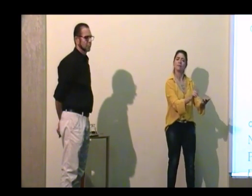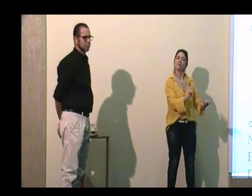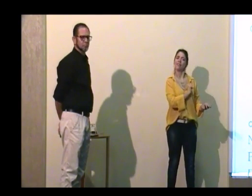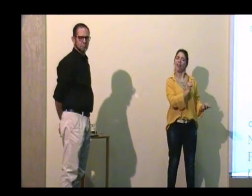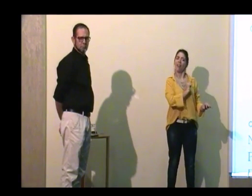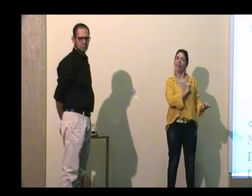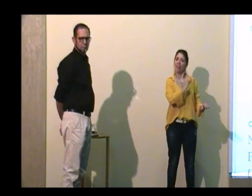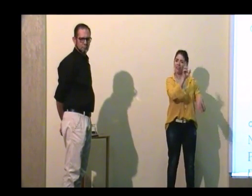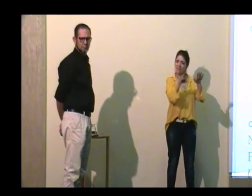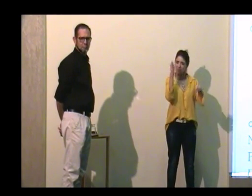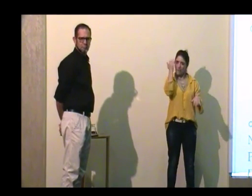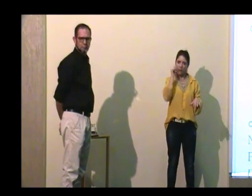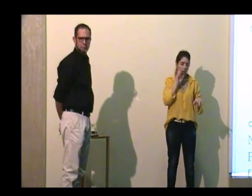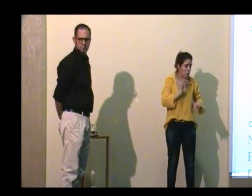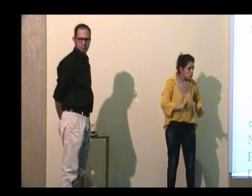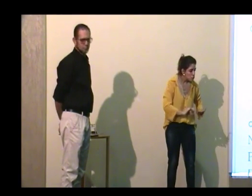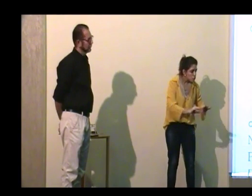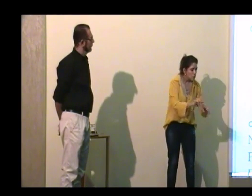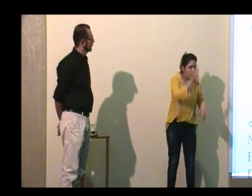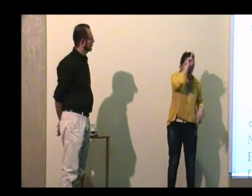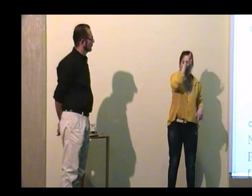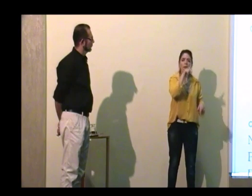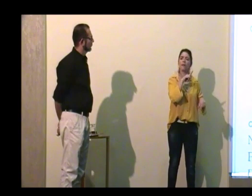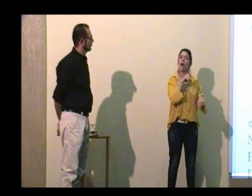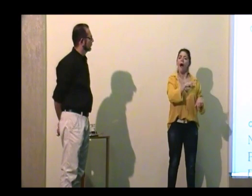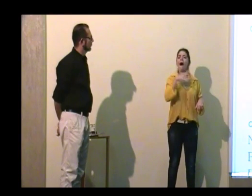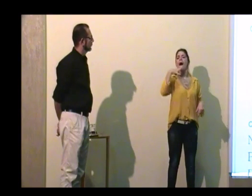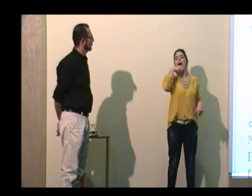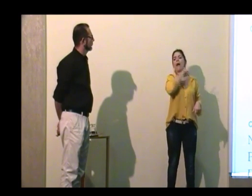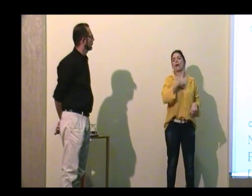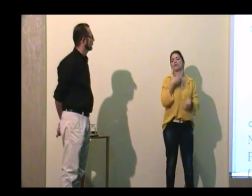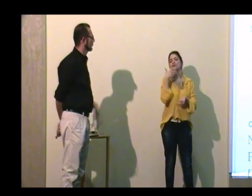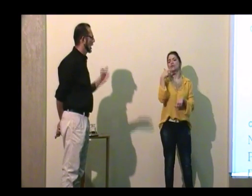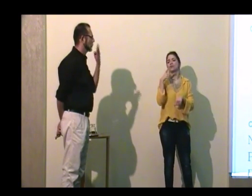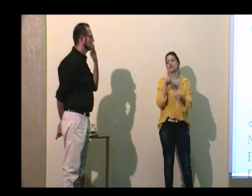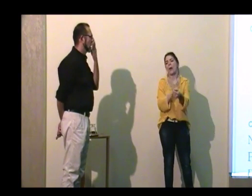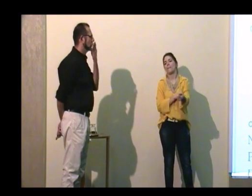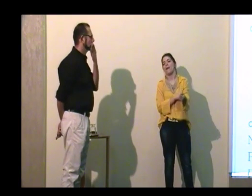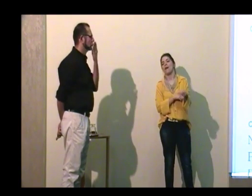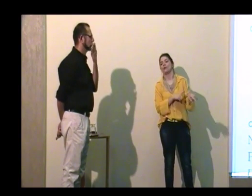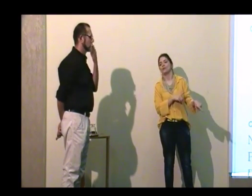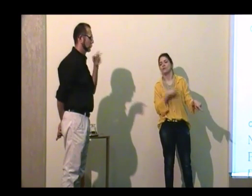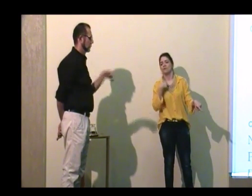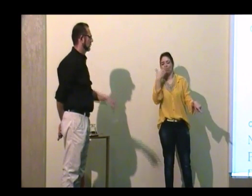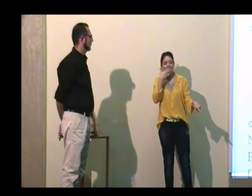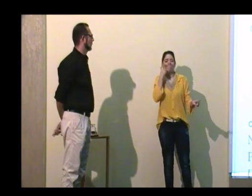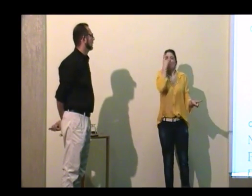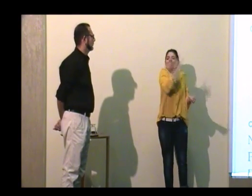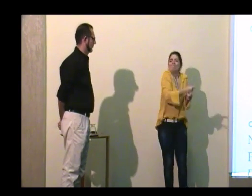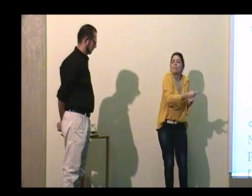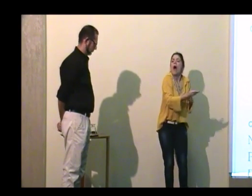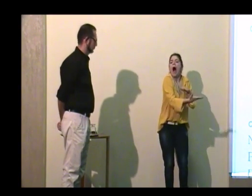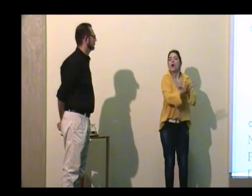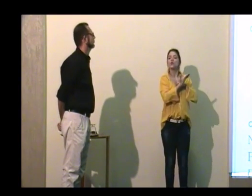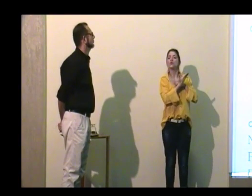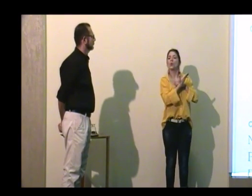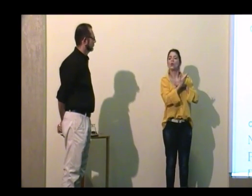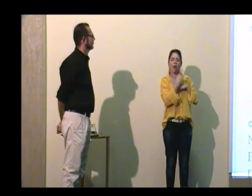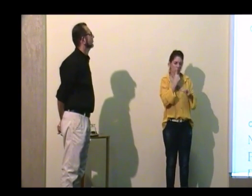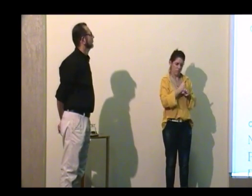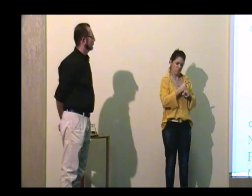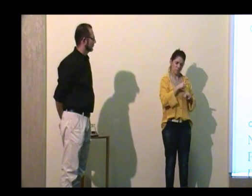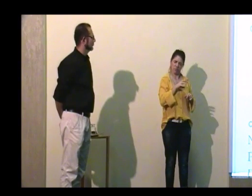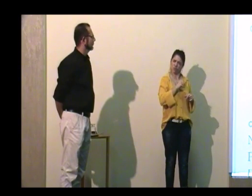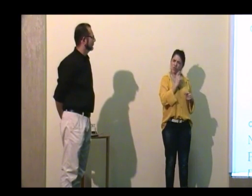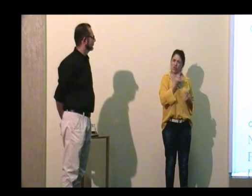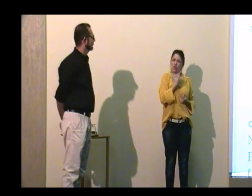uma purificação, de levar aquilo que não é bom, que o nosso corpo vai descartar também. E aí um dos vetores é a